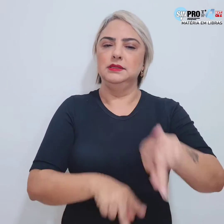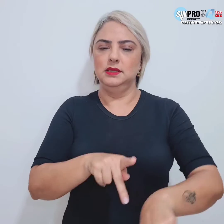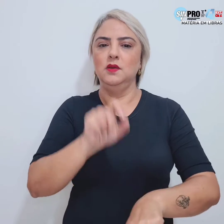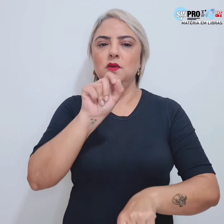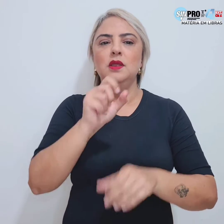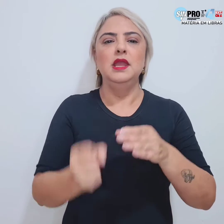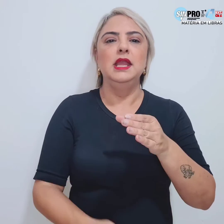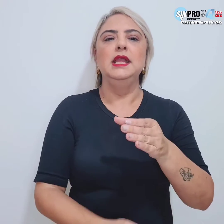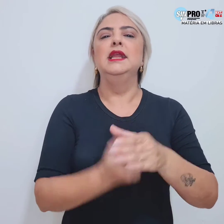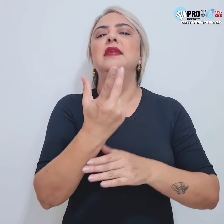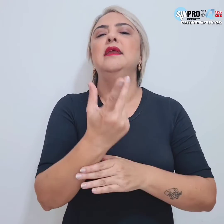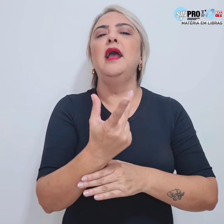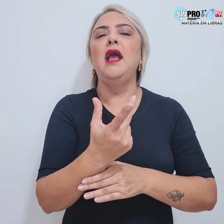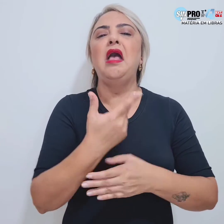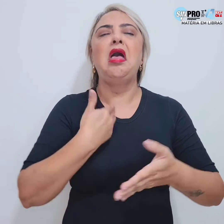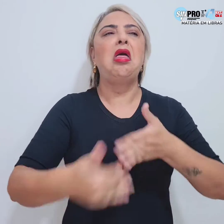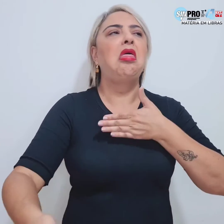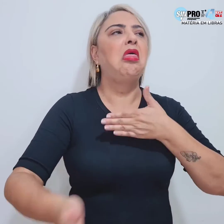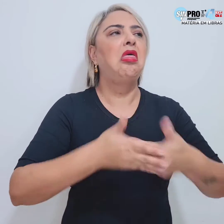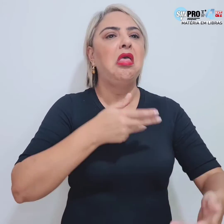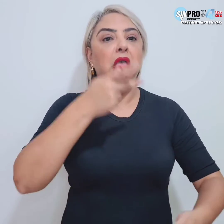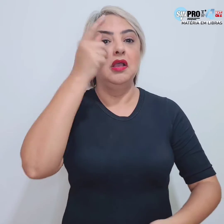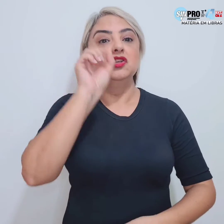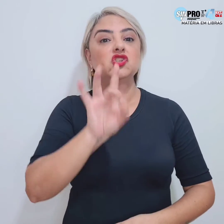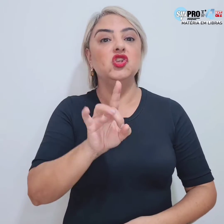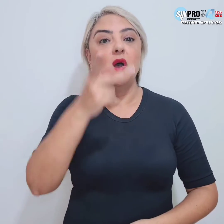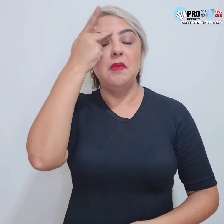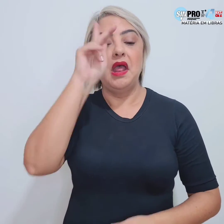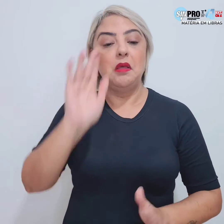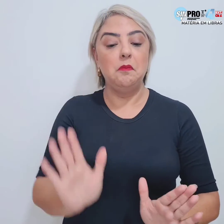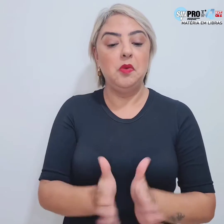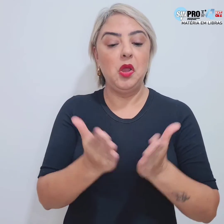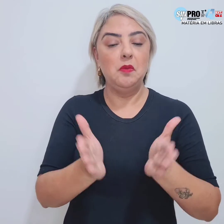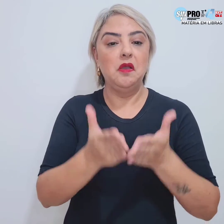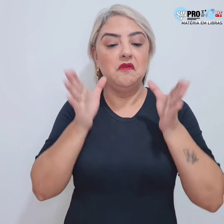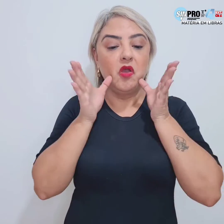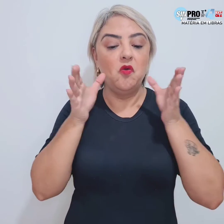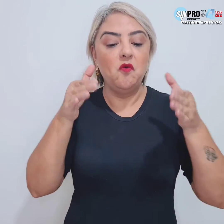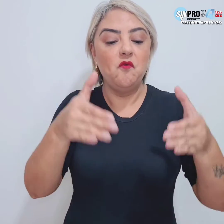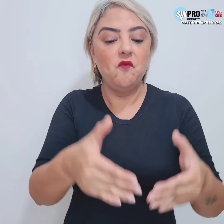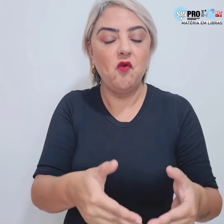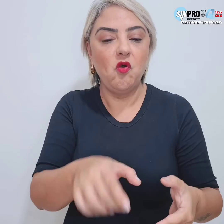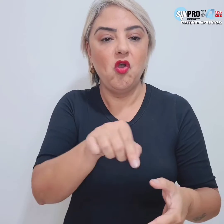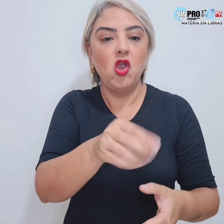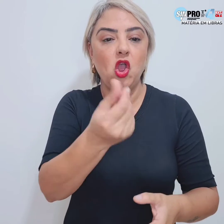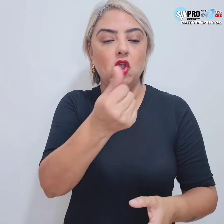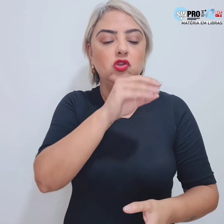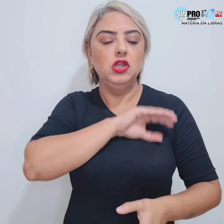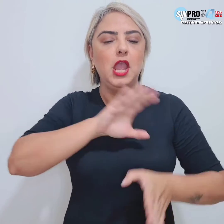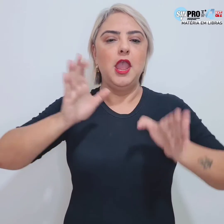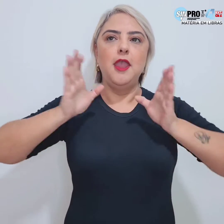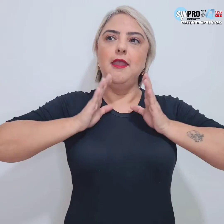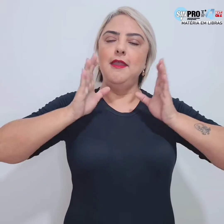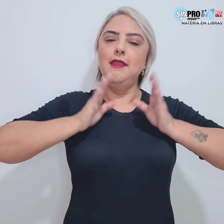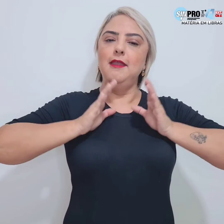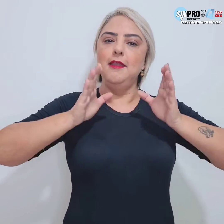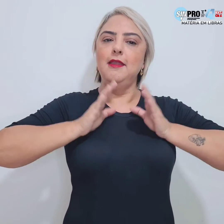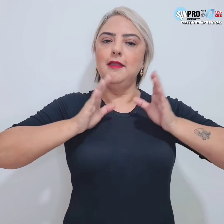deliberadamente para promover a concentração de renda nos mais ricos e a extrema